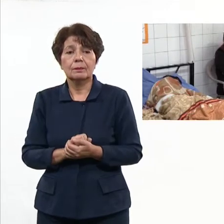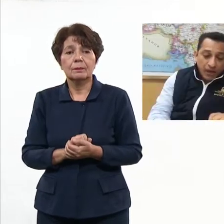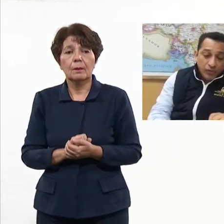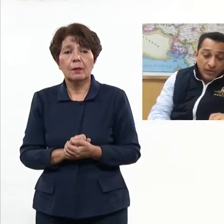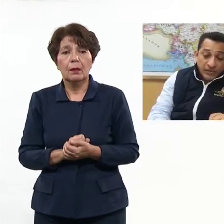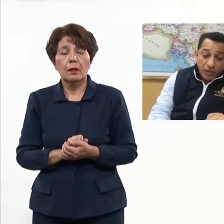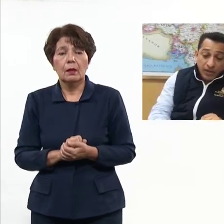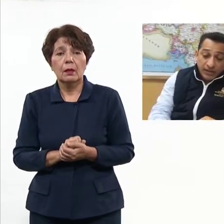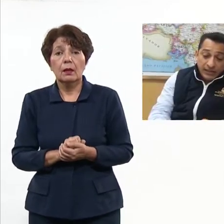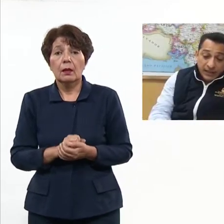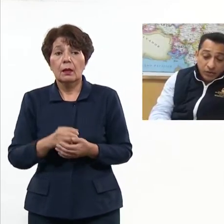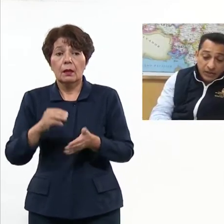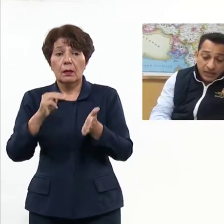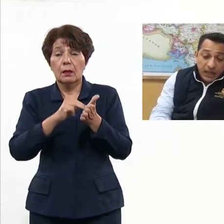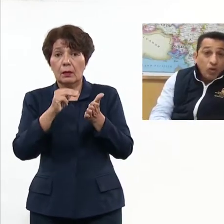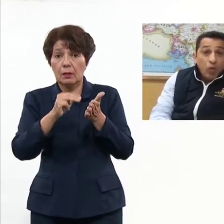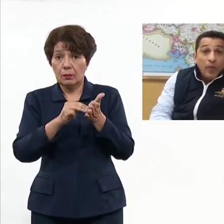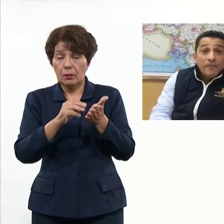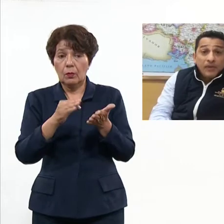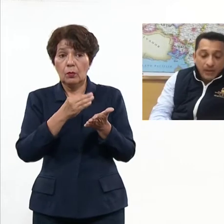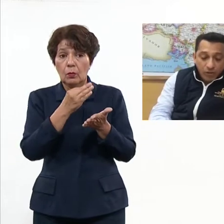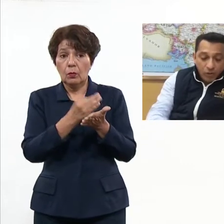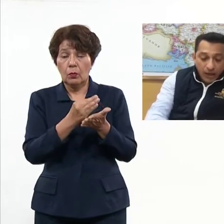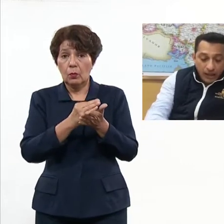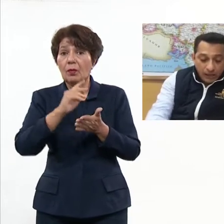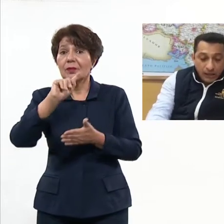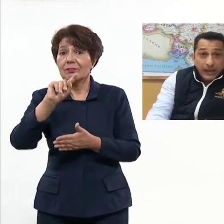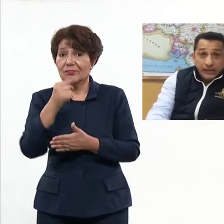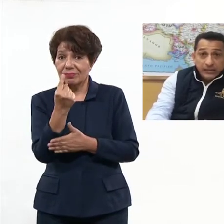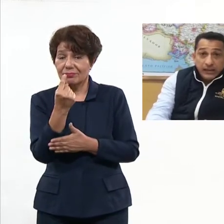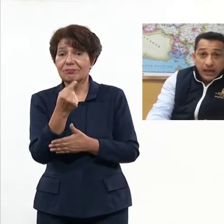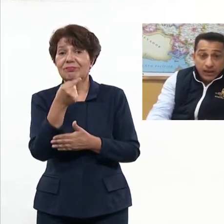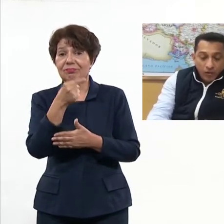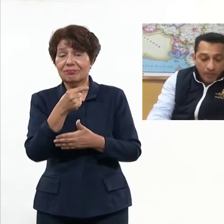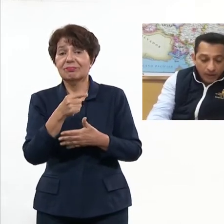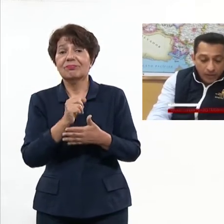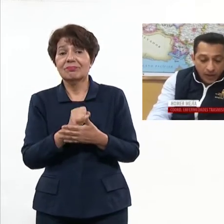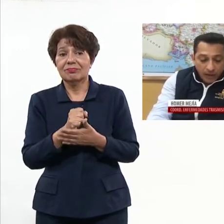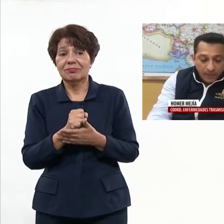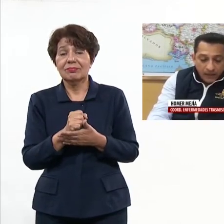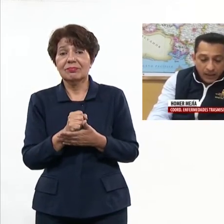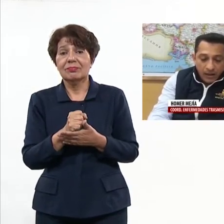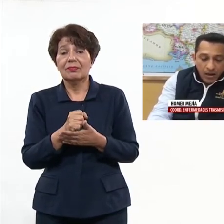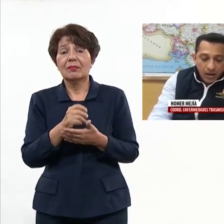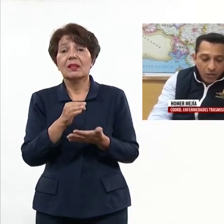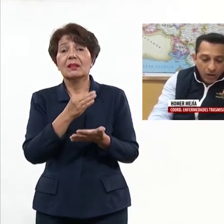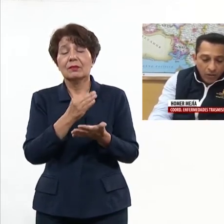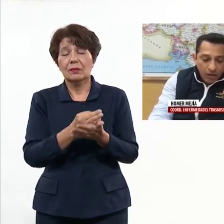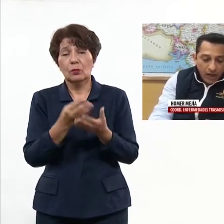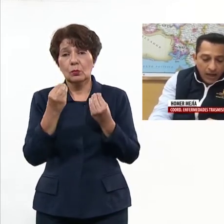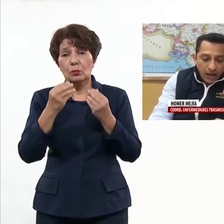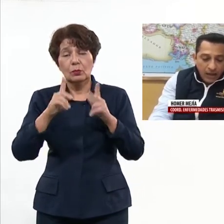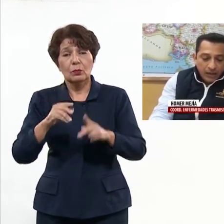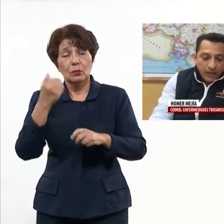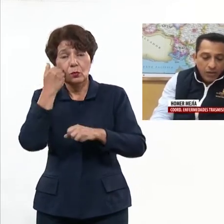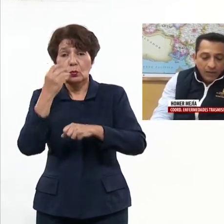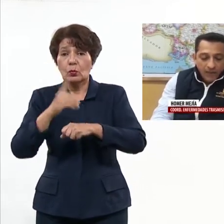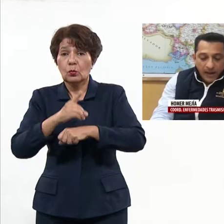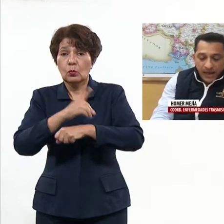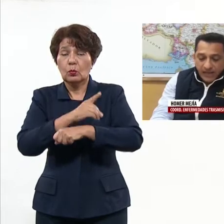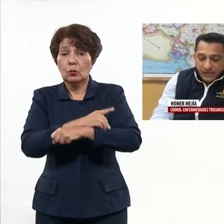el municipio del distrito central ocupa el primer lugar que es la región metro en la capital luego la